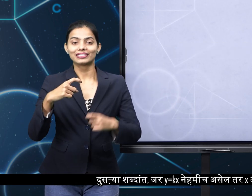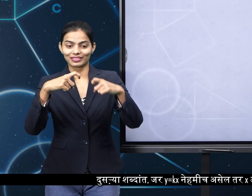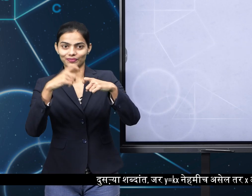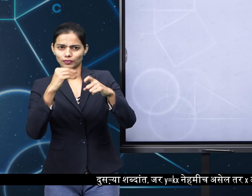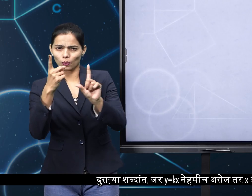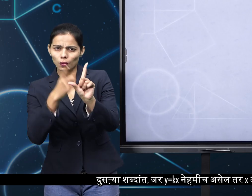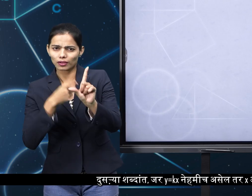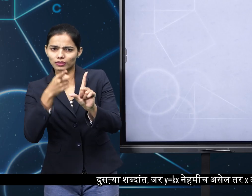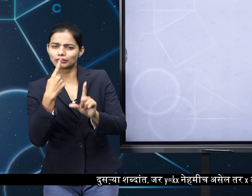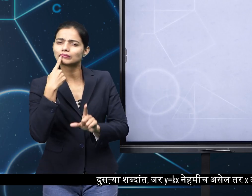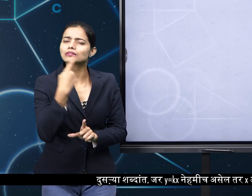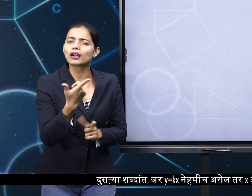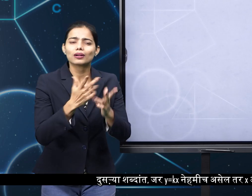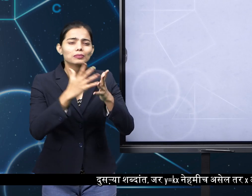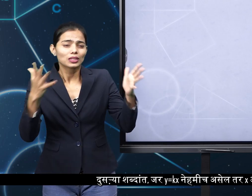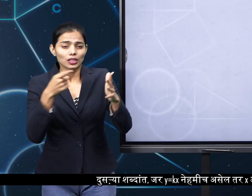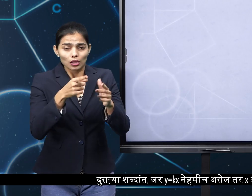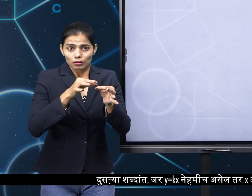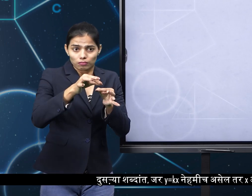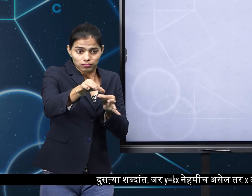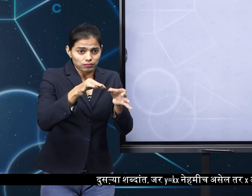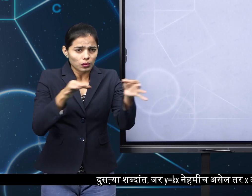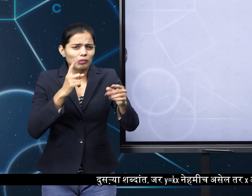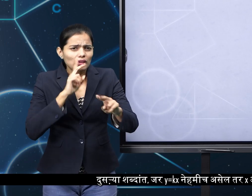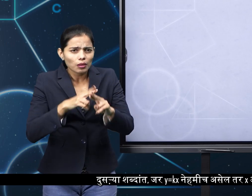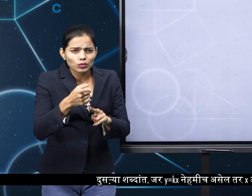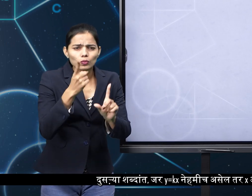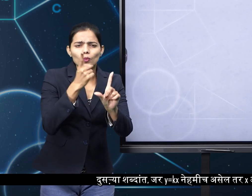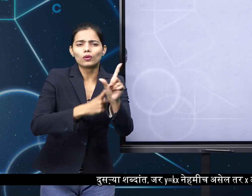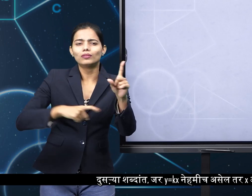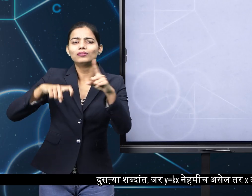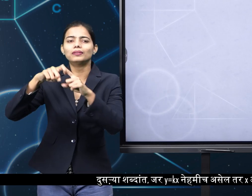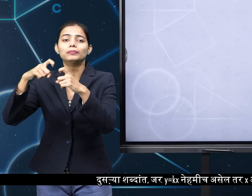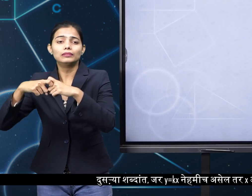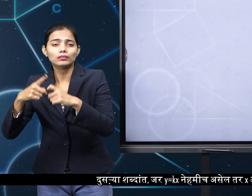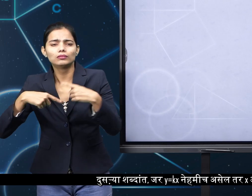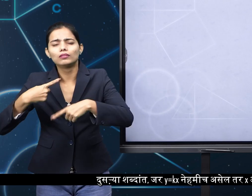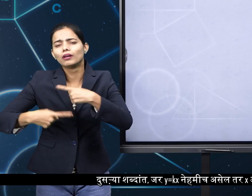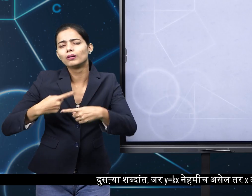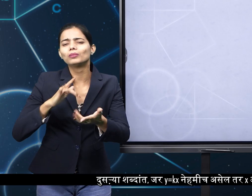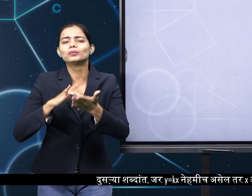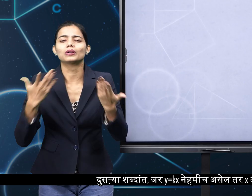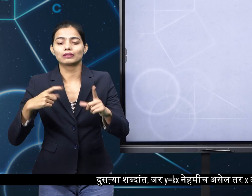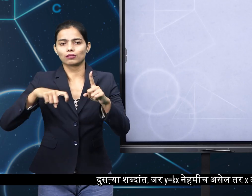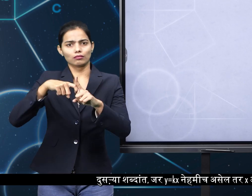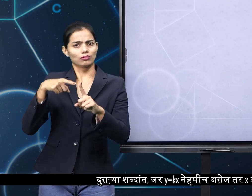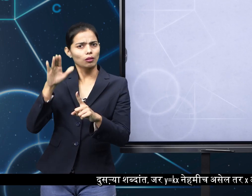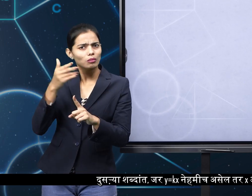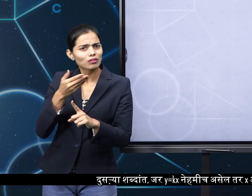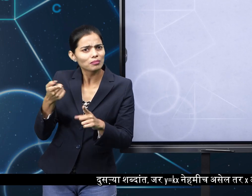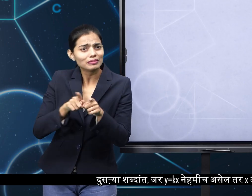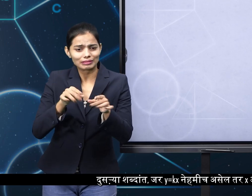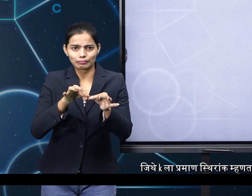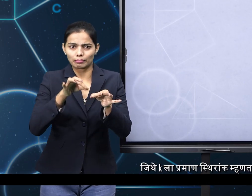दुसऱ्या शब्दात जर y बरोबर kx नेहमीच असेल तर x आणि y थेट बदलतात असे म्हटले